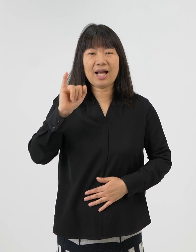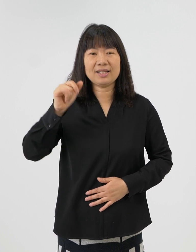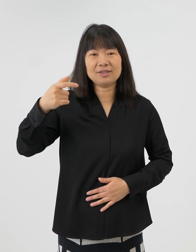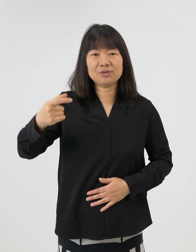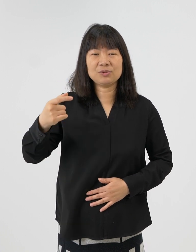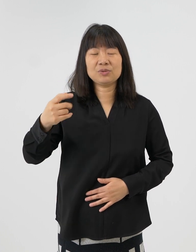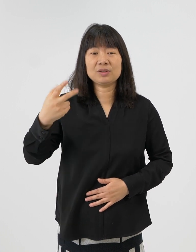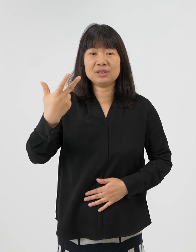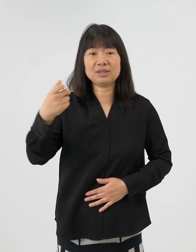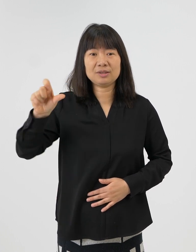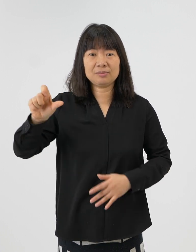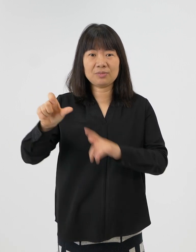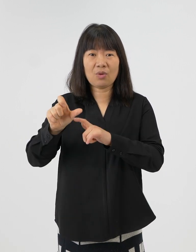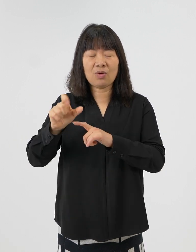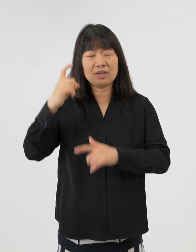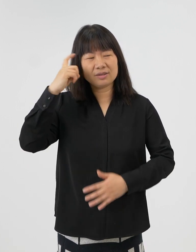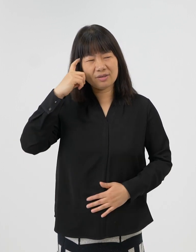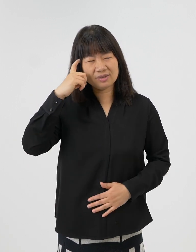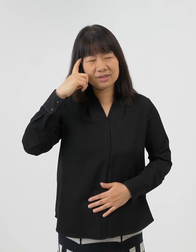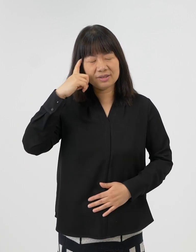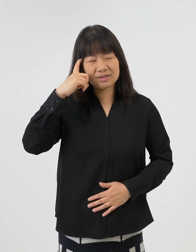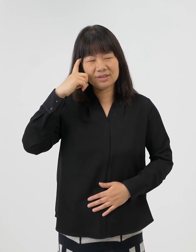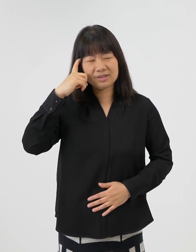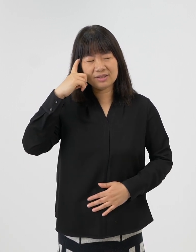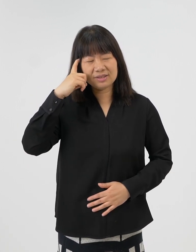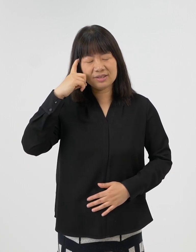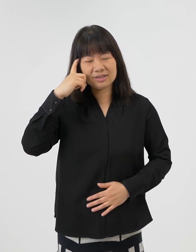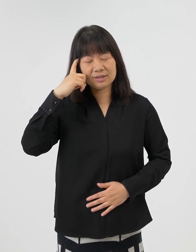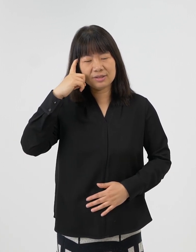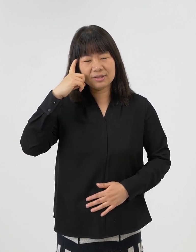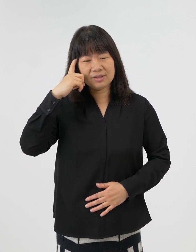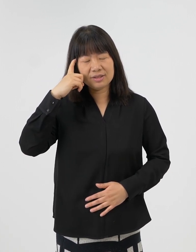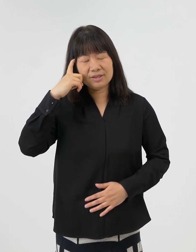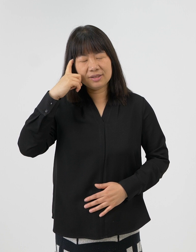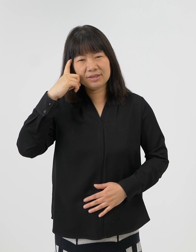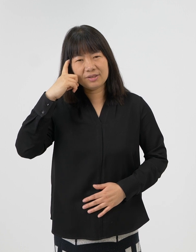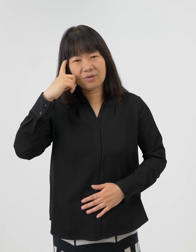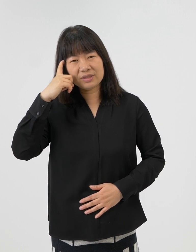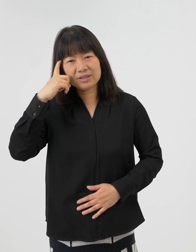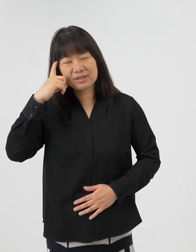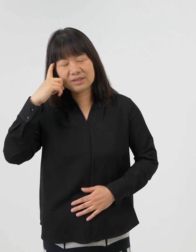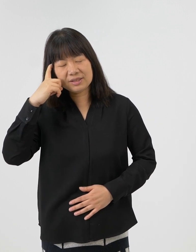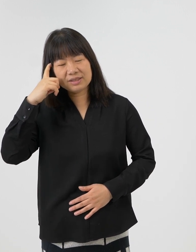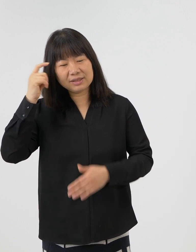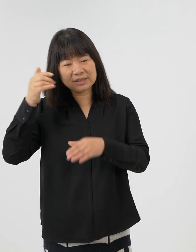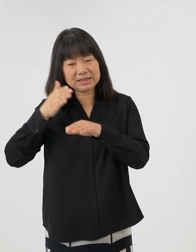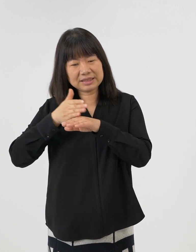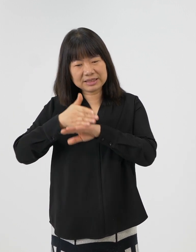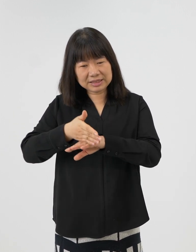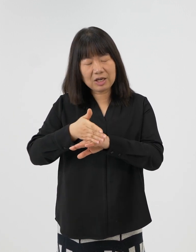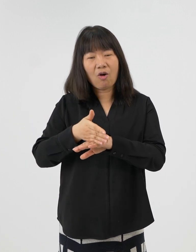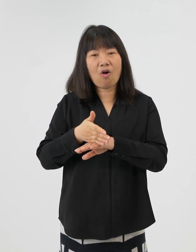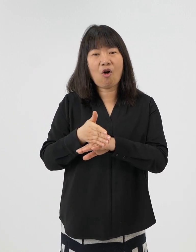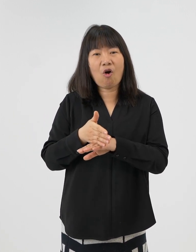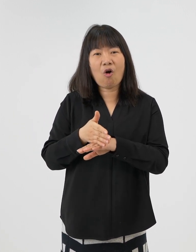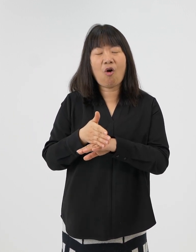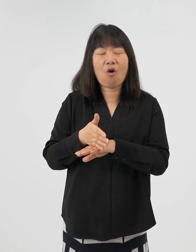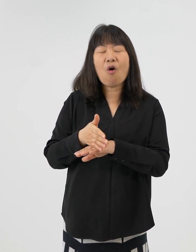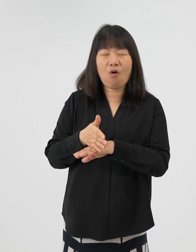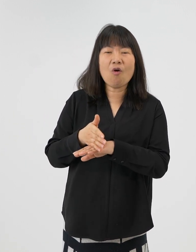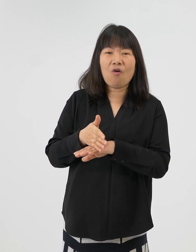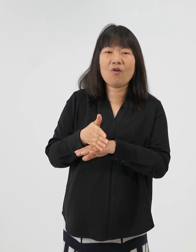75에 정신 그 상태의 경계선에 있는 친구인데 다리가